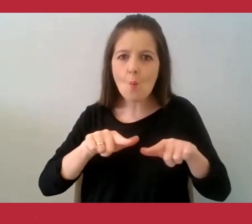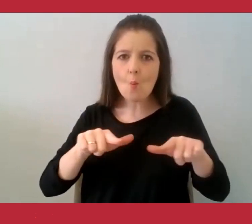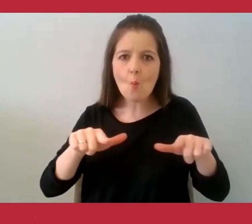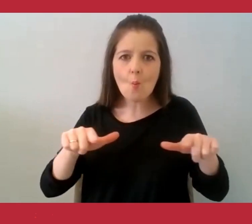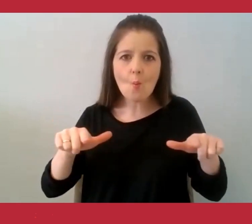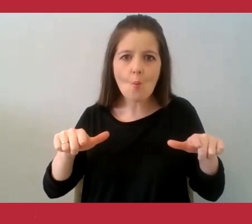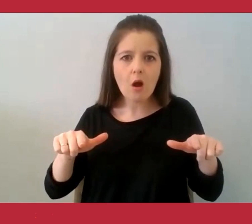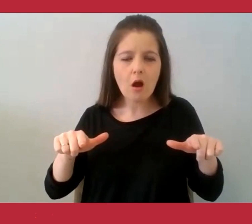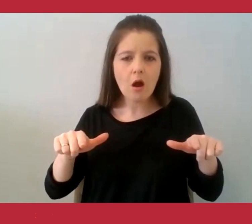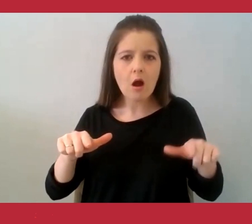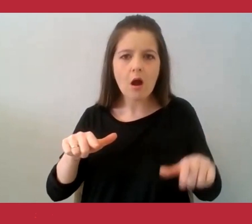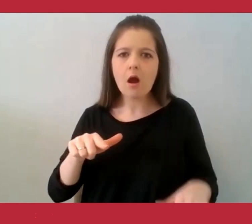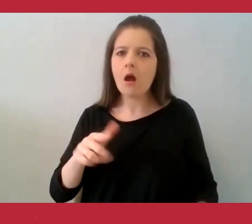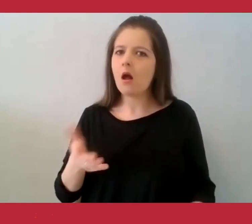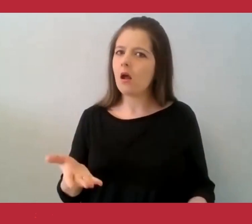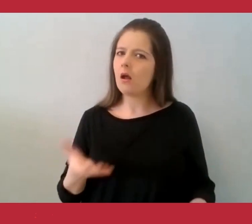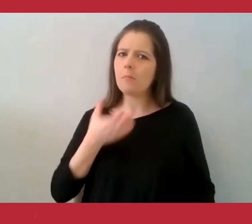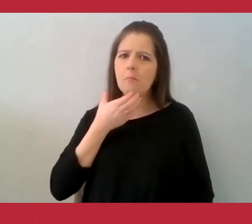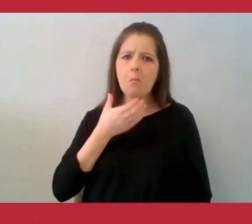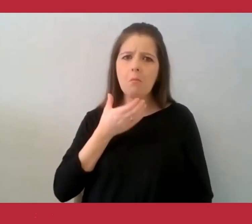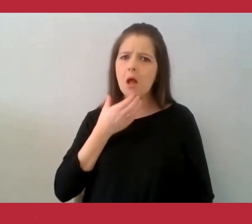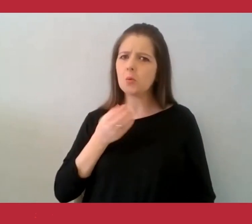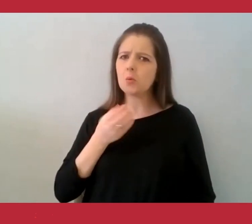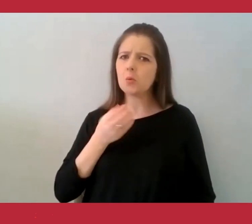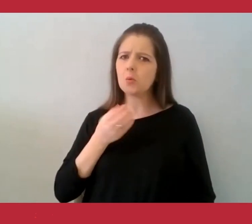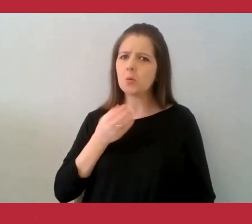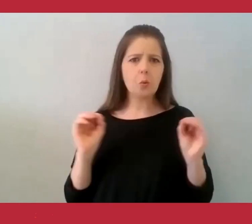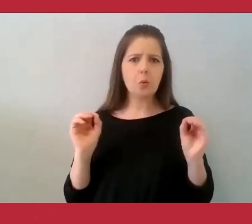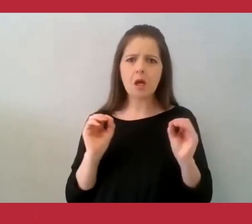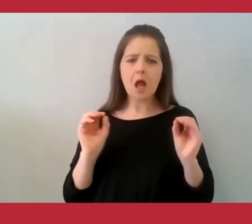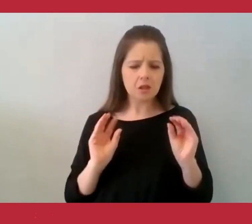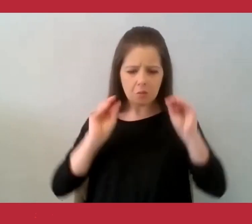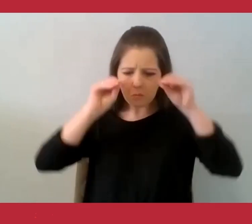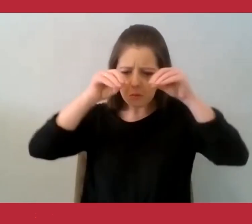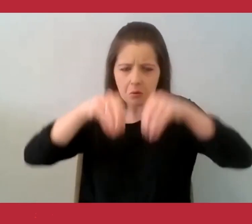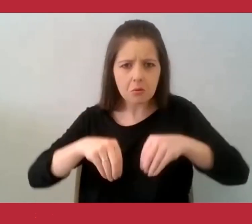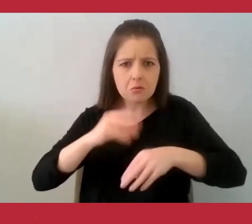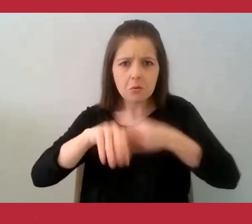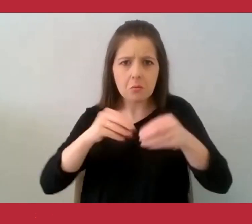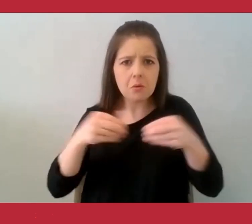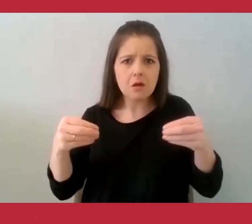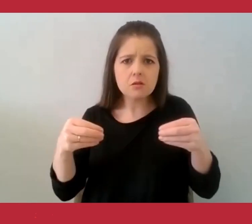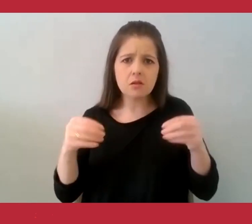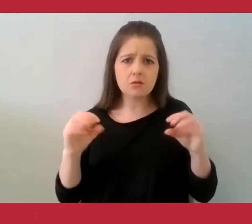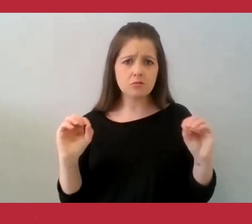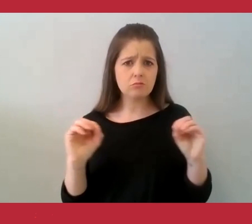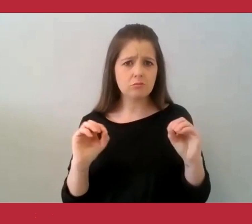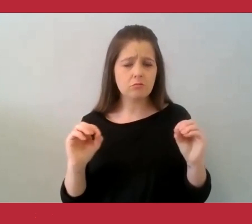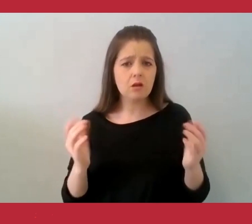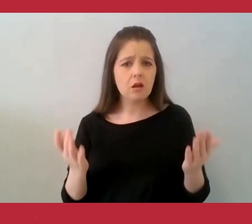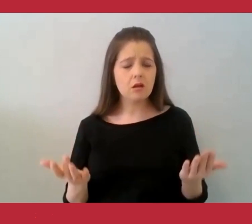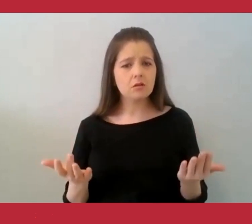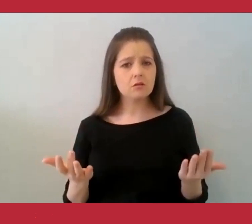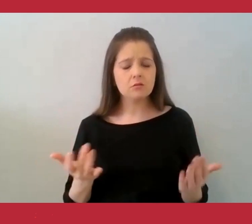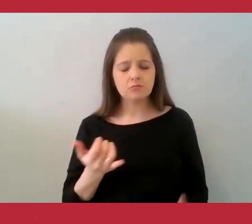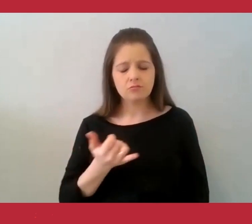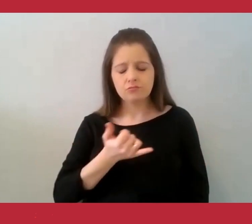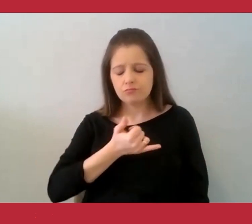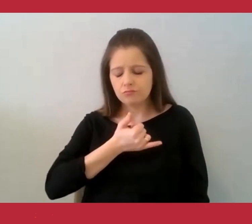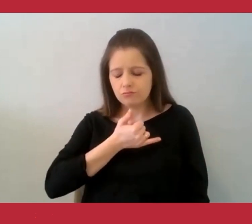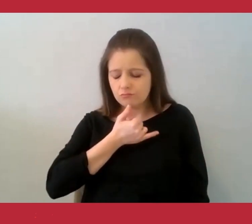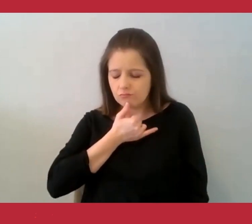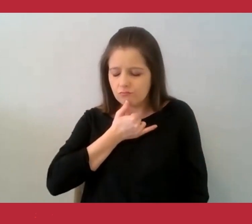Papai Noel não havia deixado nenhum presente para ele. Nadinha. Joãozinho ficou muito